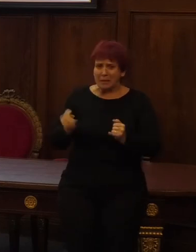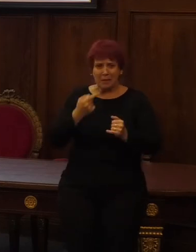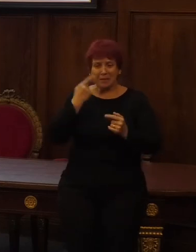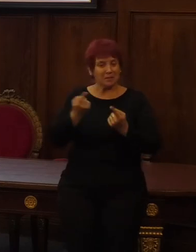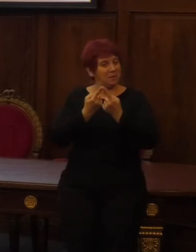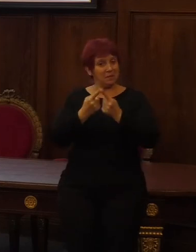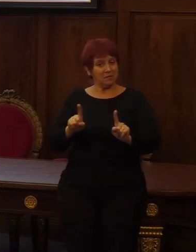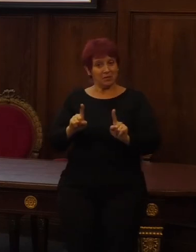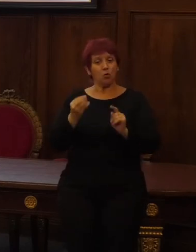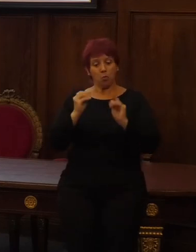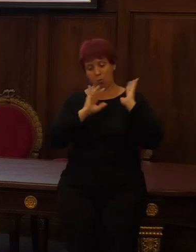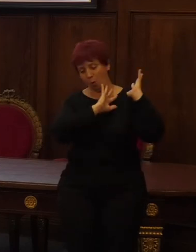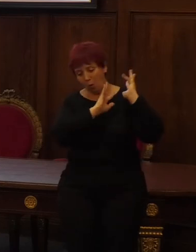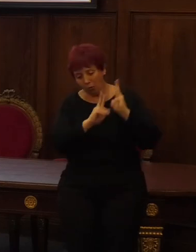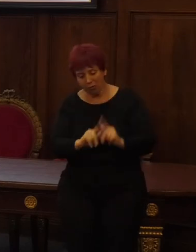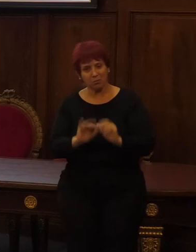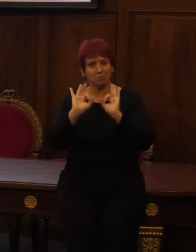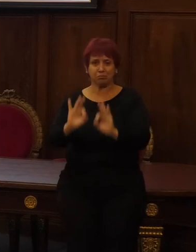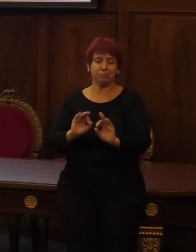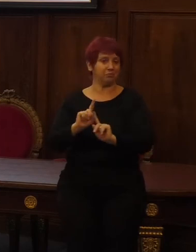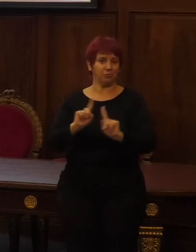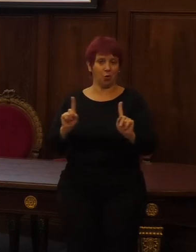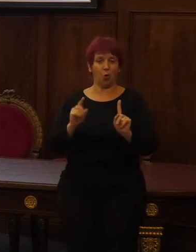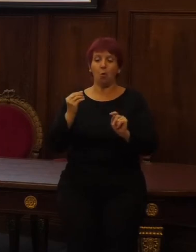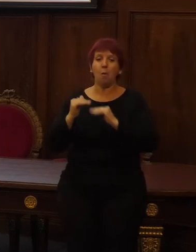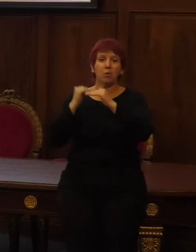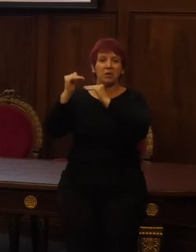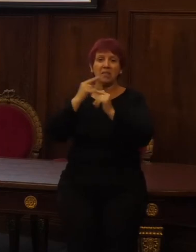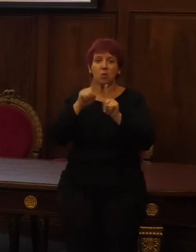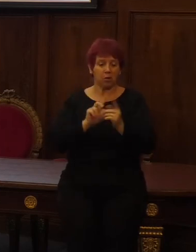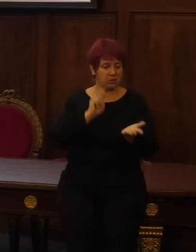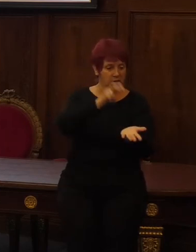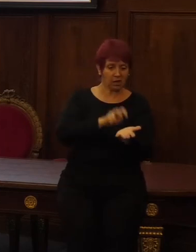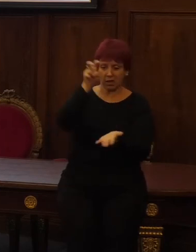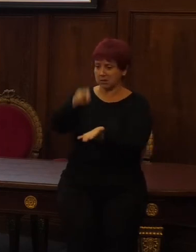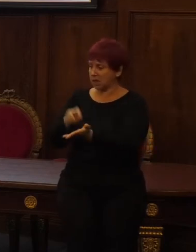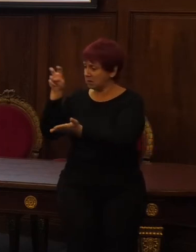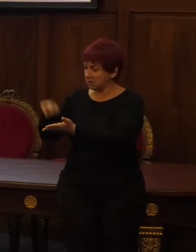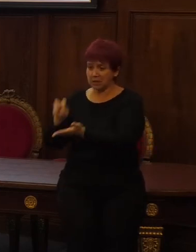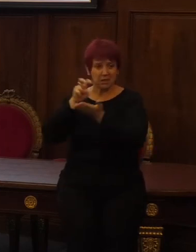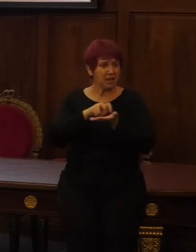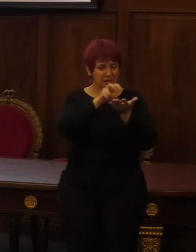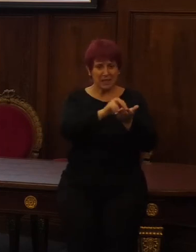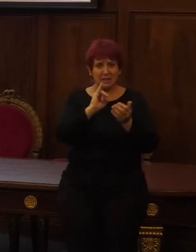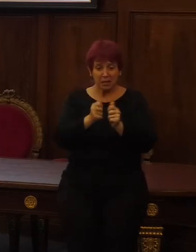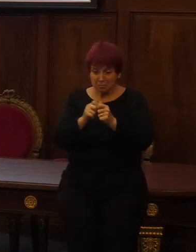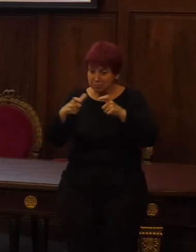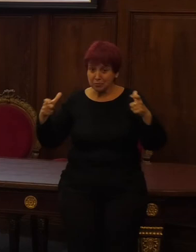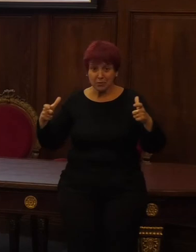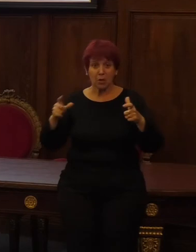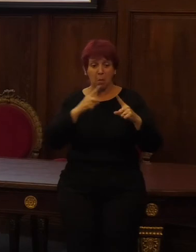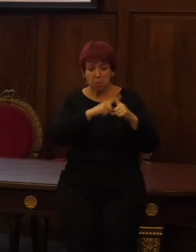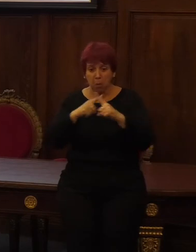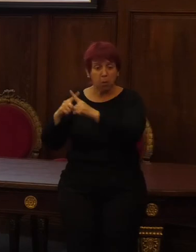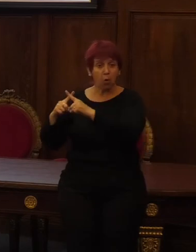ya no crecía en orden, en progreso. Crecía saltando. Se multiplicaba, no sumaba